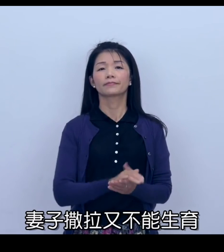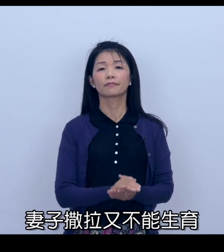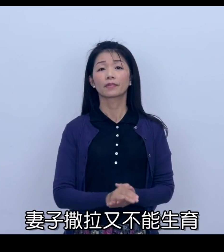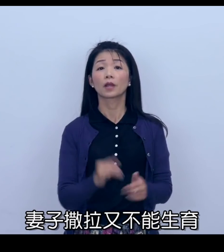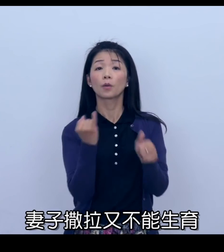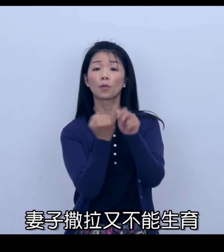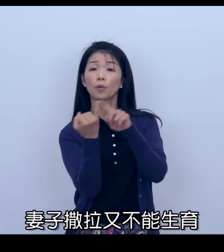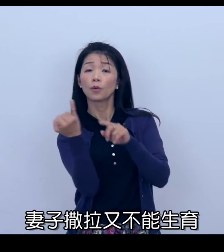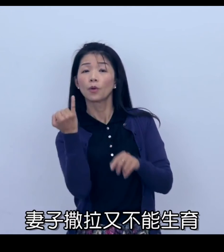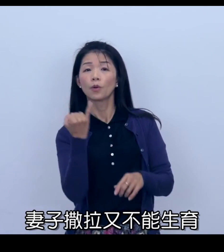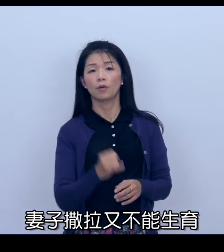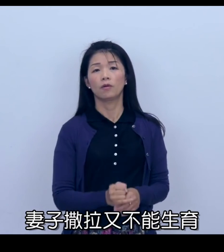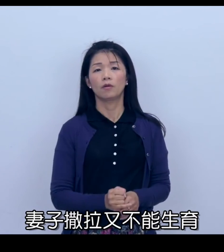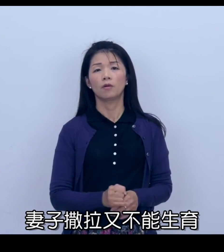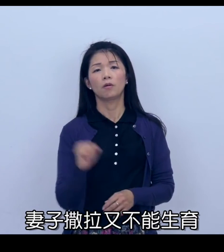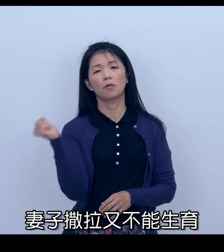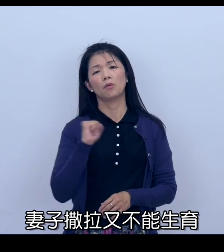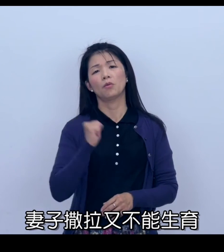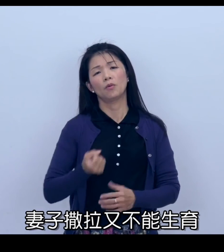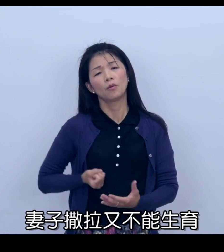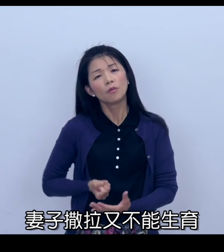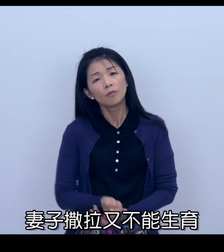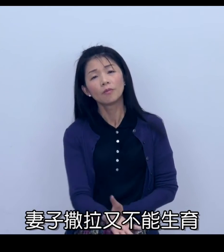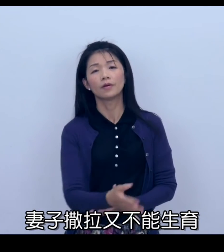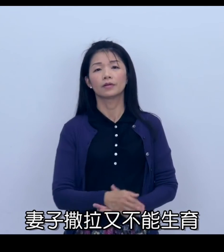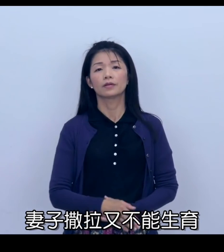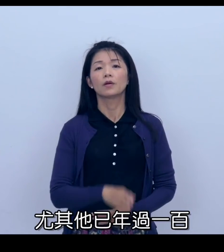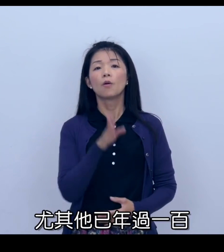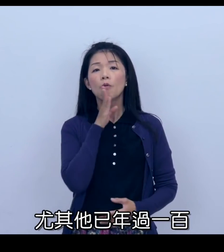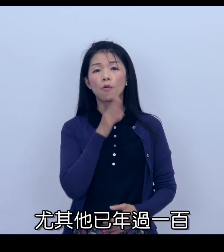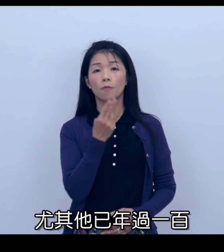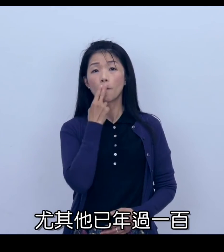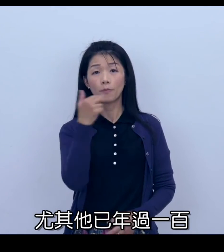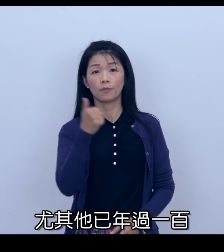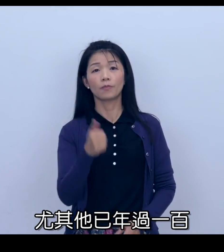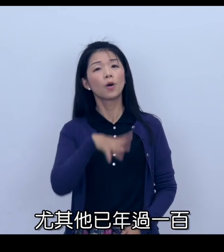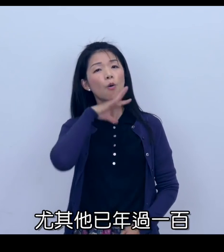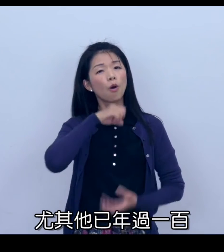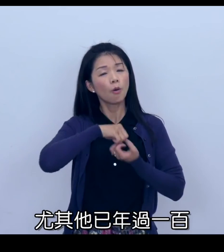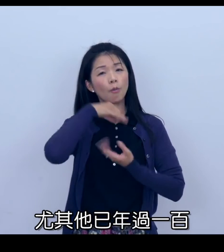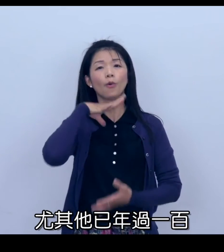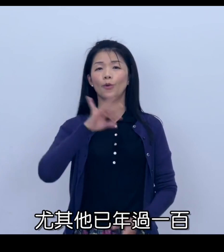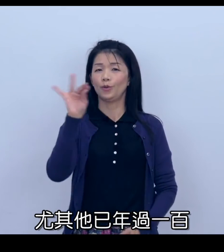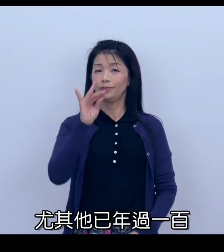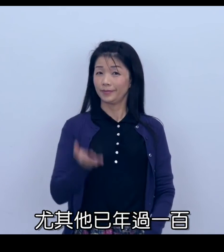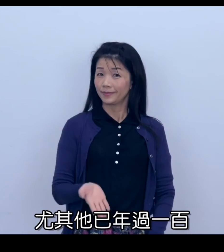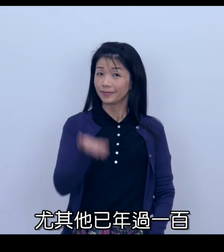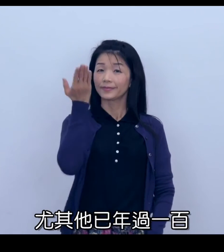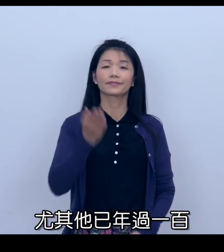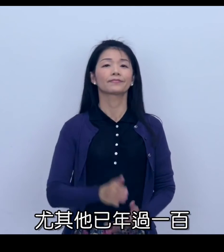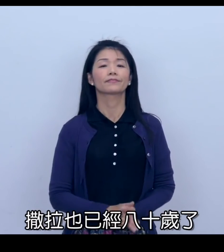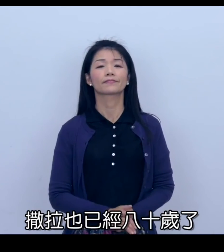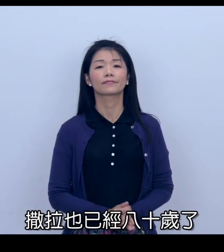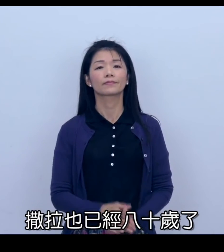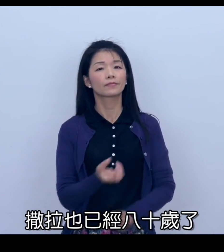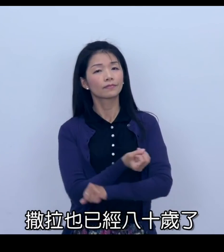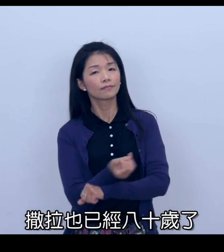妻子撒拉又不能生育，尤其他已年过100，撒拉也已